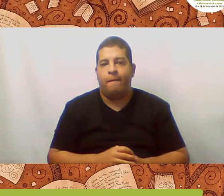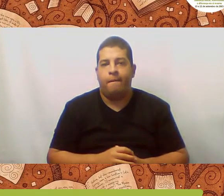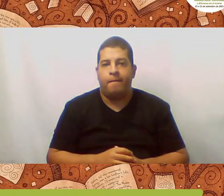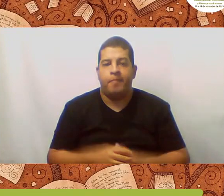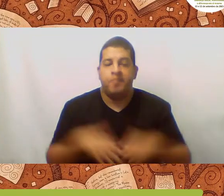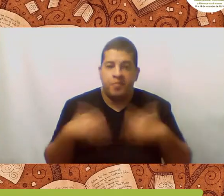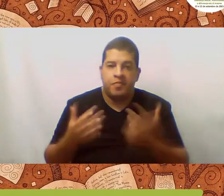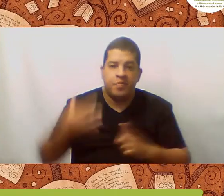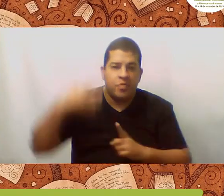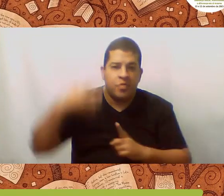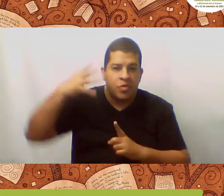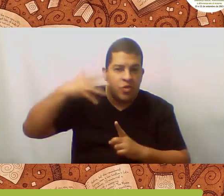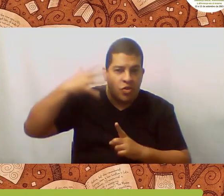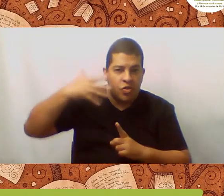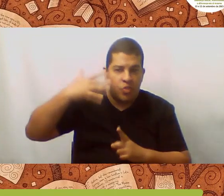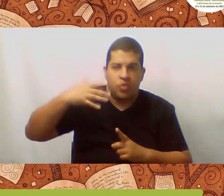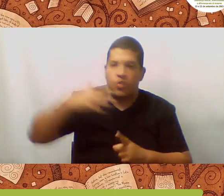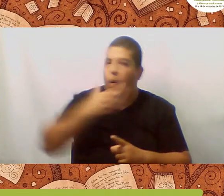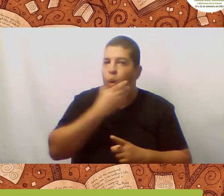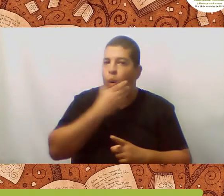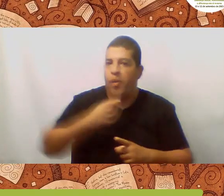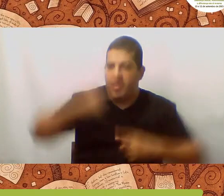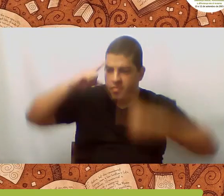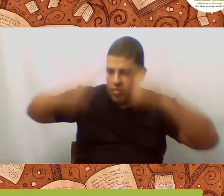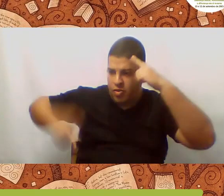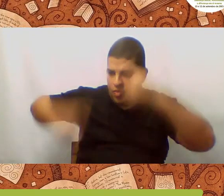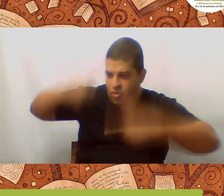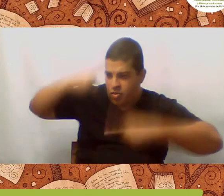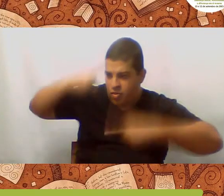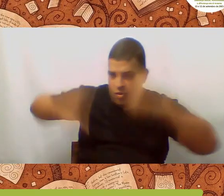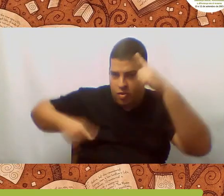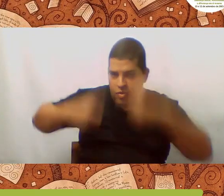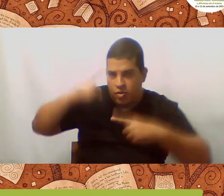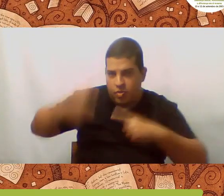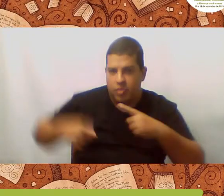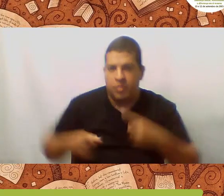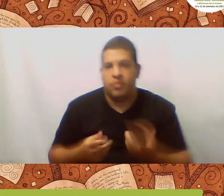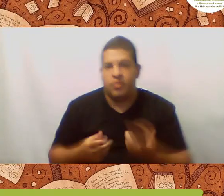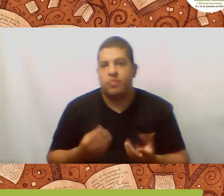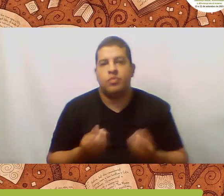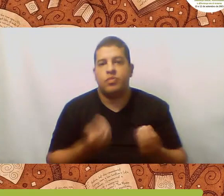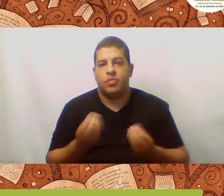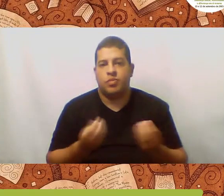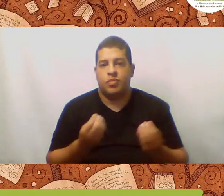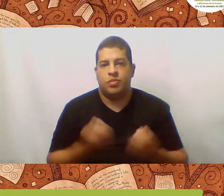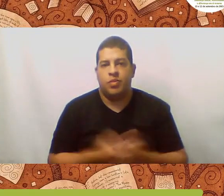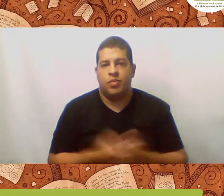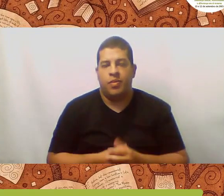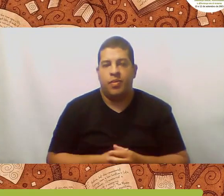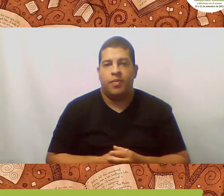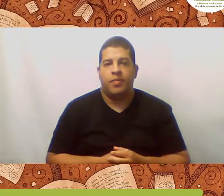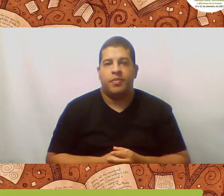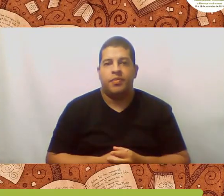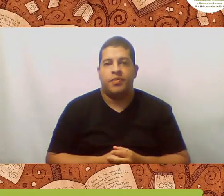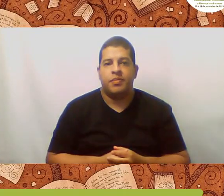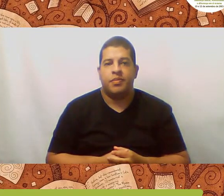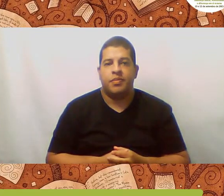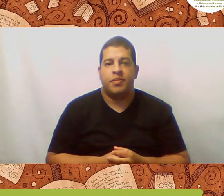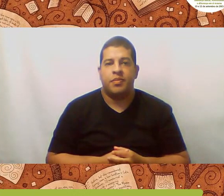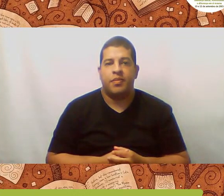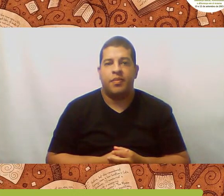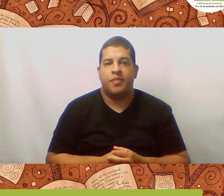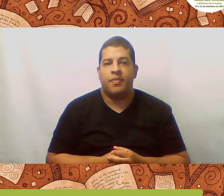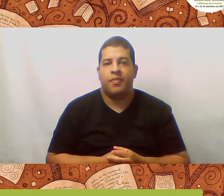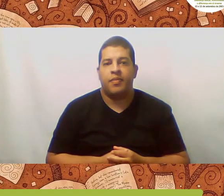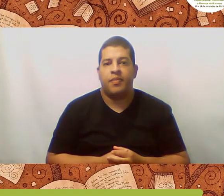da dominação masculina, para usar novamente a categoria do Pierre Bourdieu, né, é